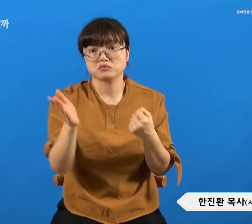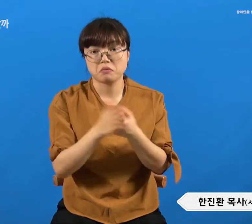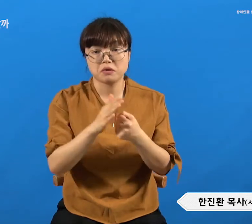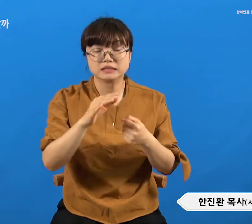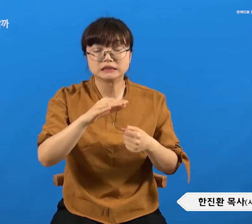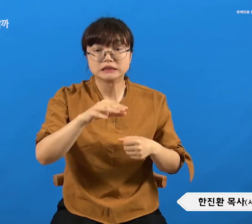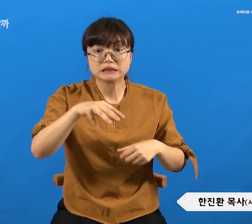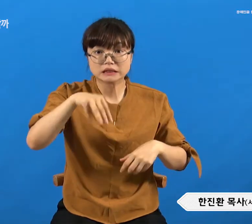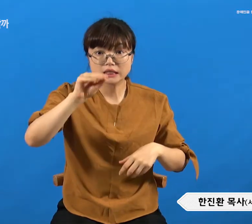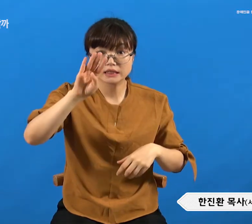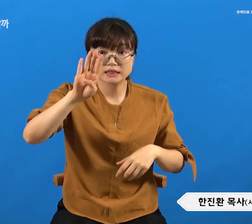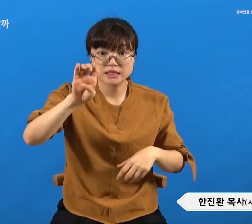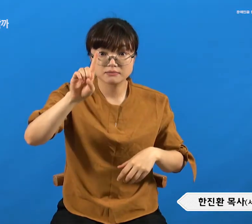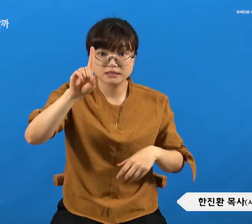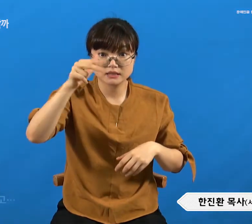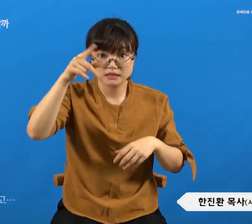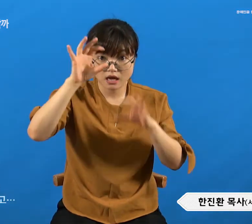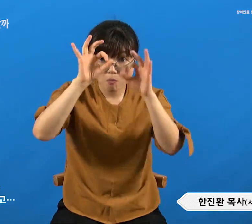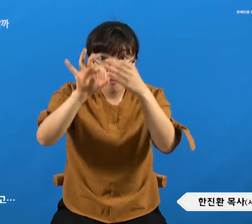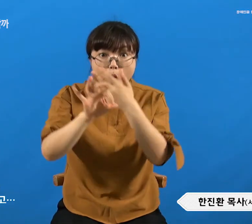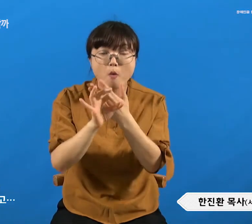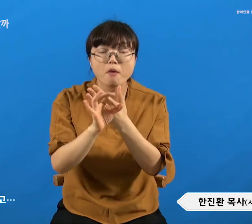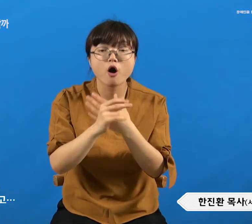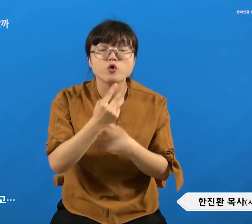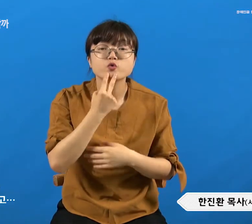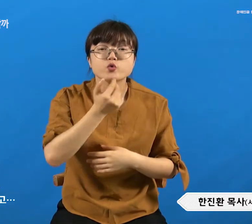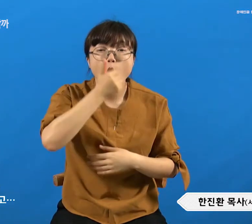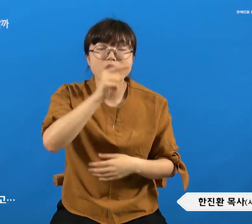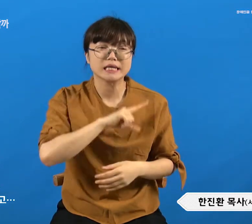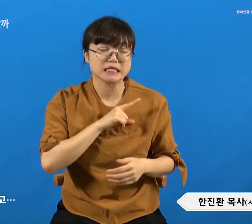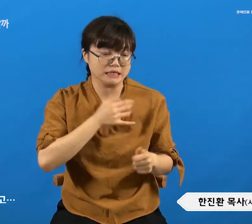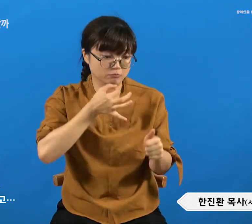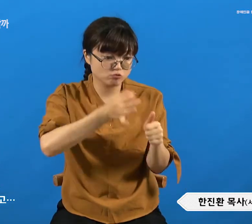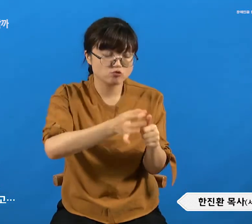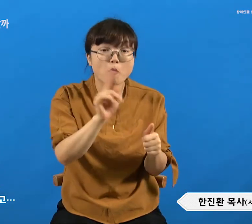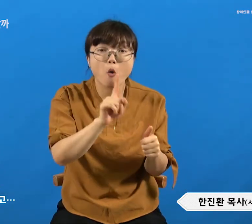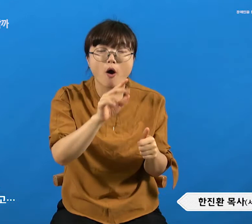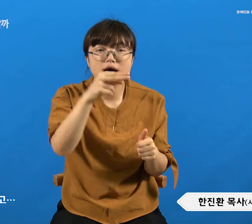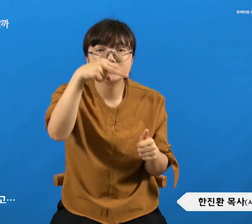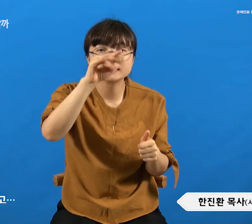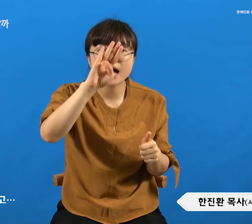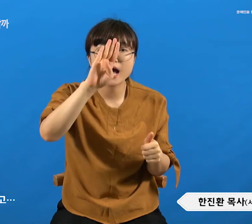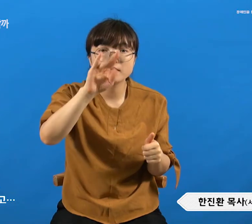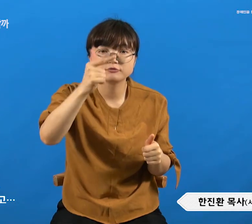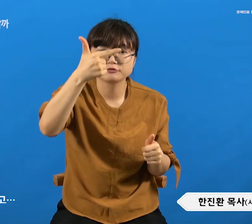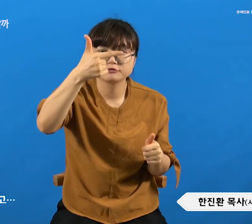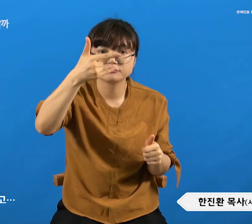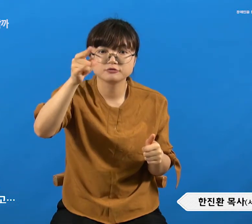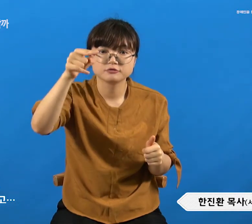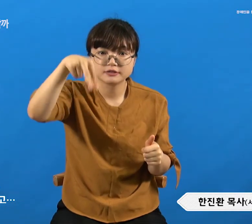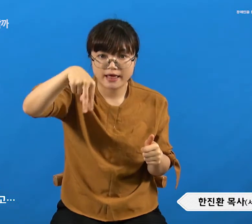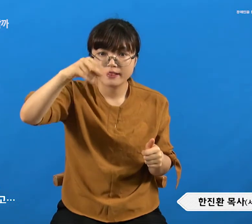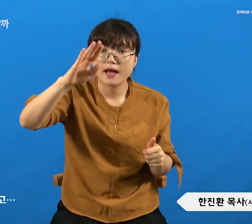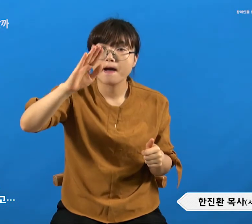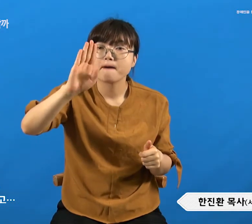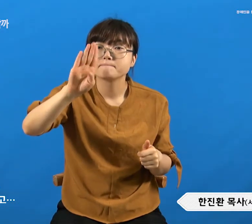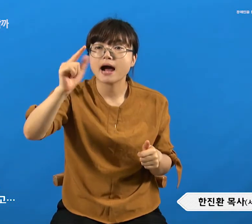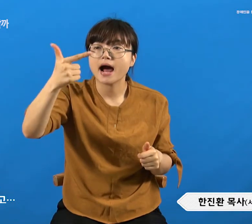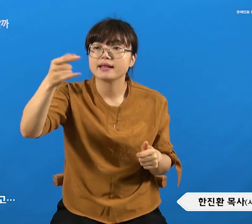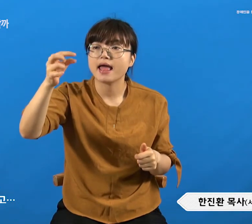창세기 41장 45절에 보면 요셉에게 사브넷 바네아라는 이름을